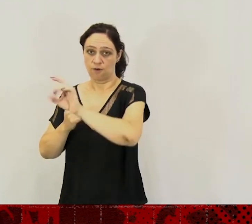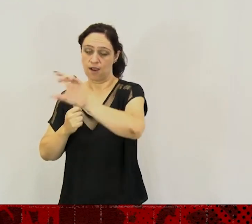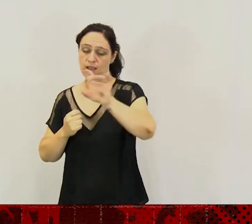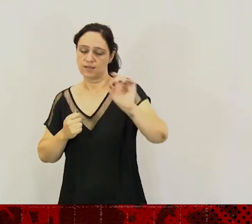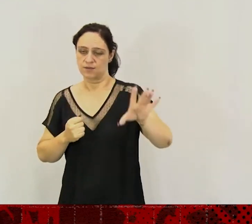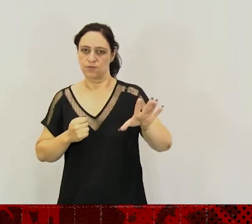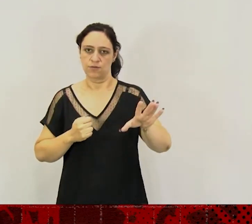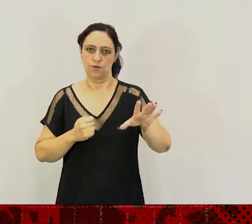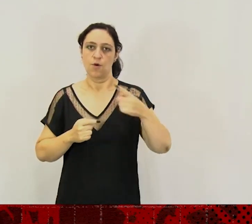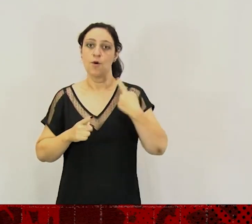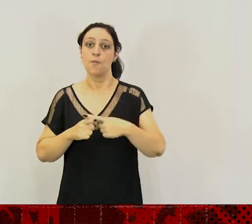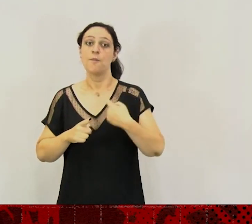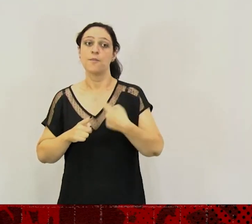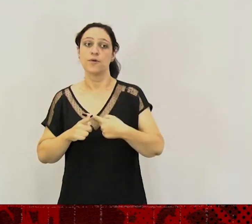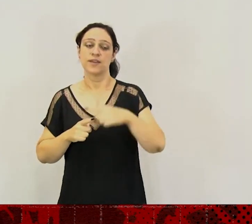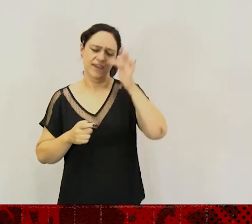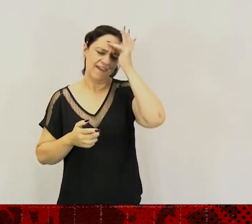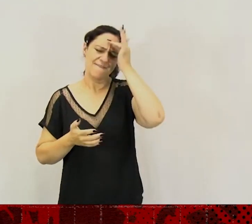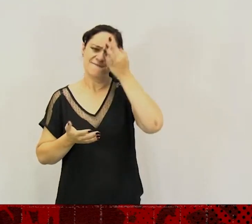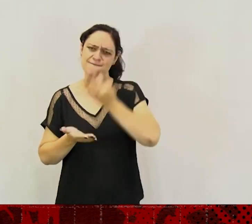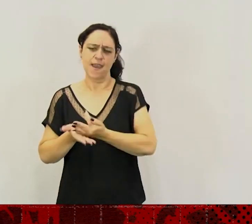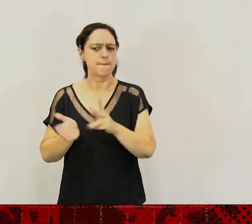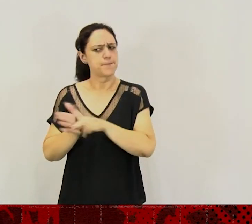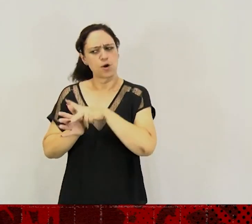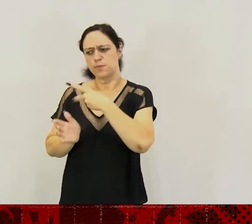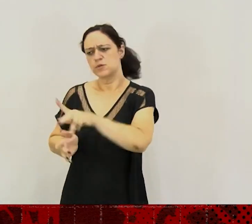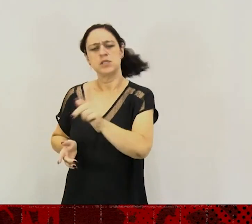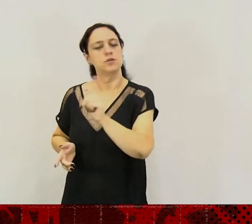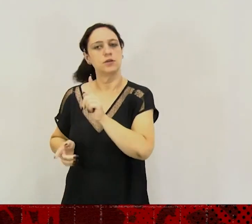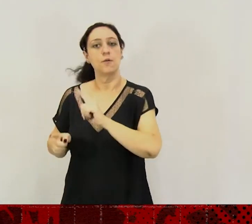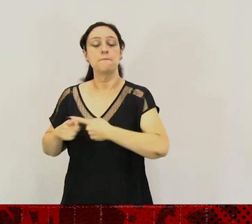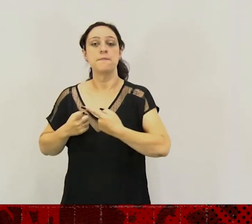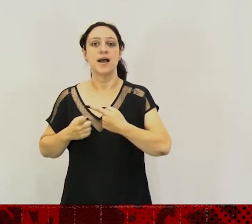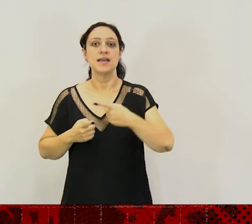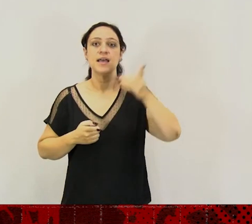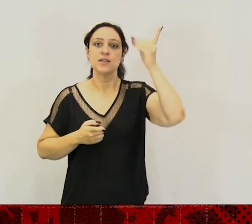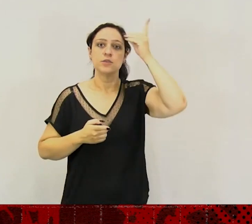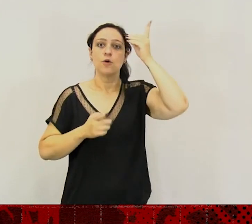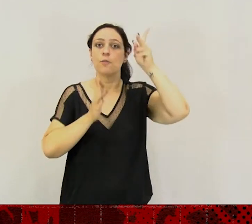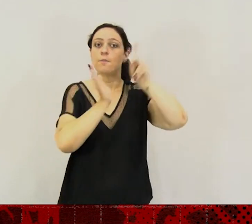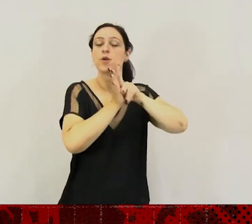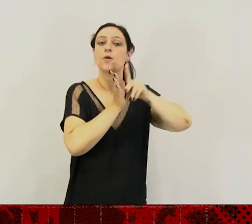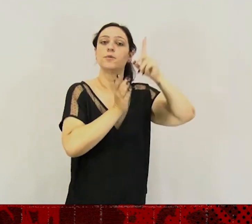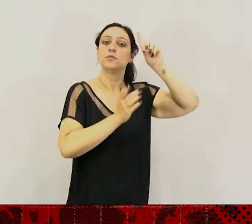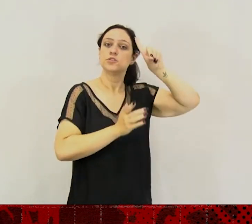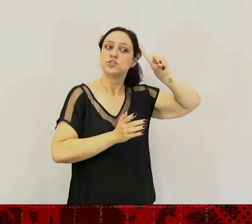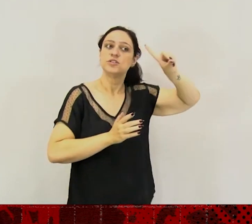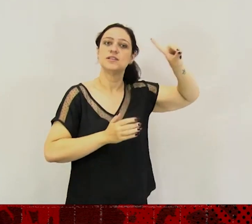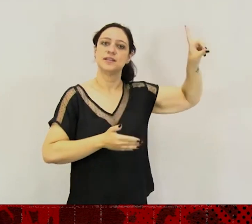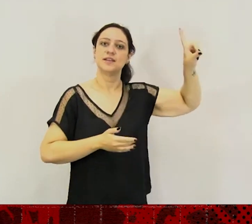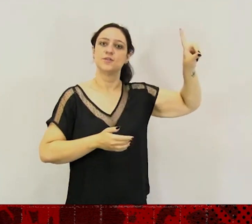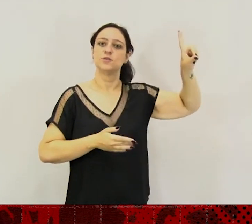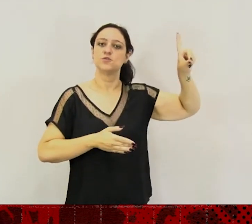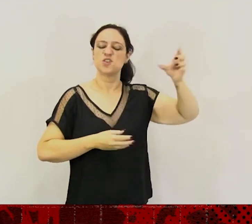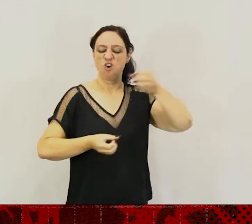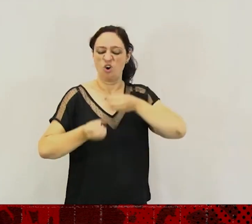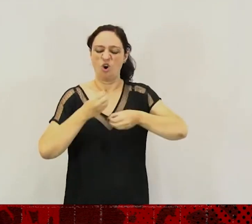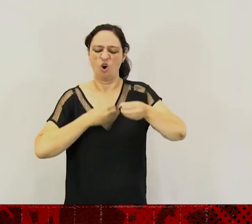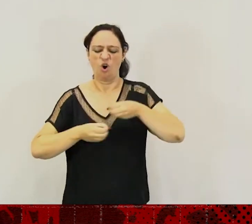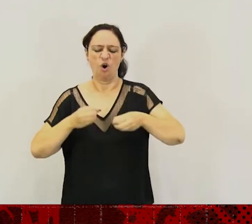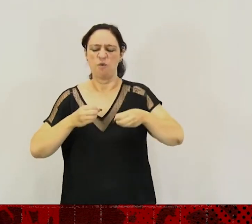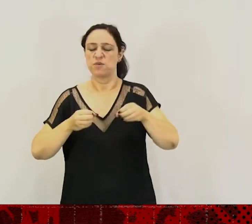fé. Isso não vem de vocês, é dom de Deus, não por obras, para que ninguém